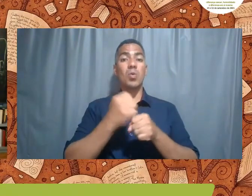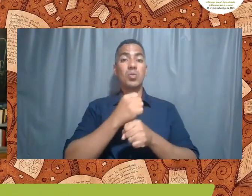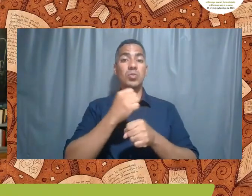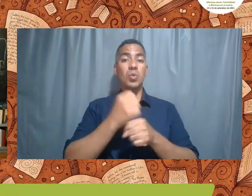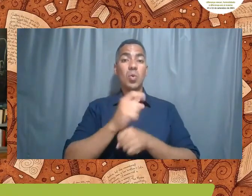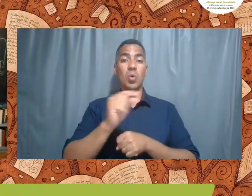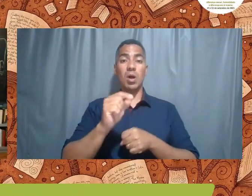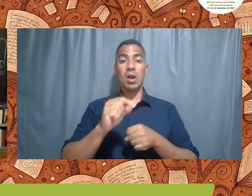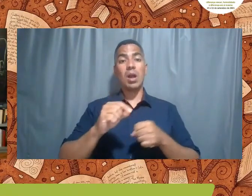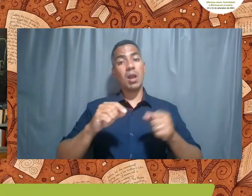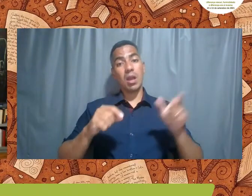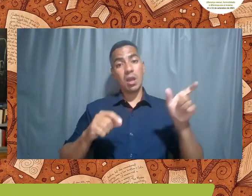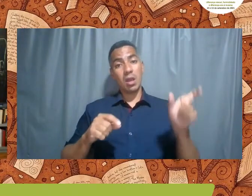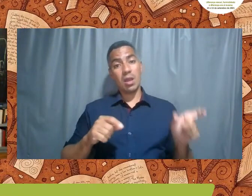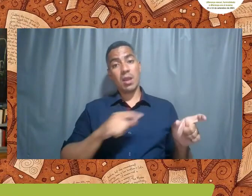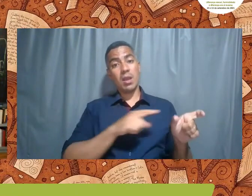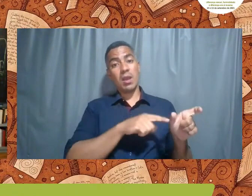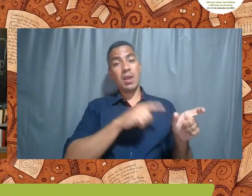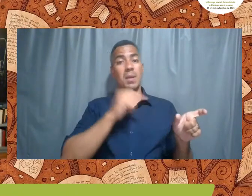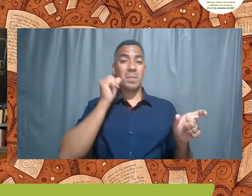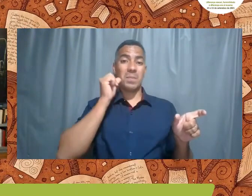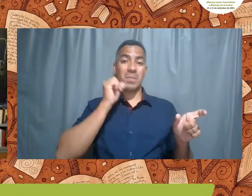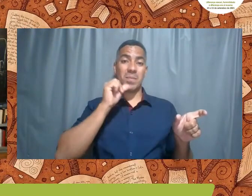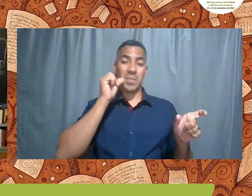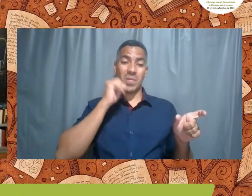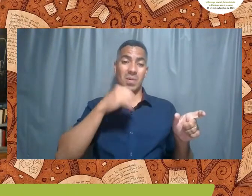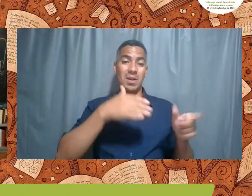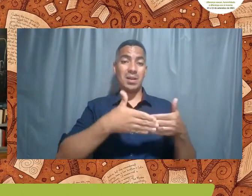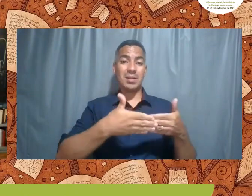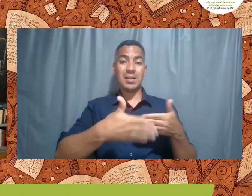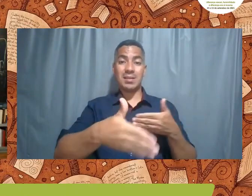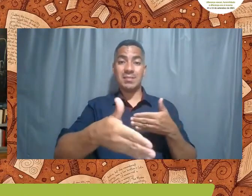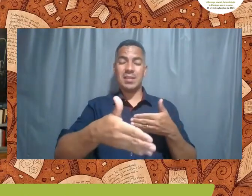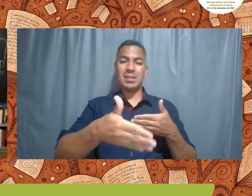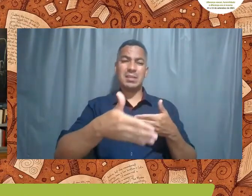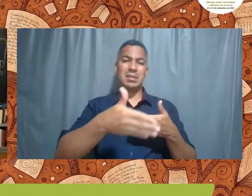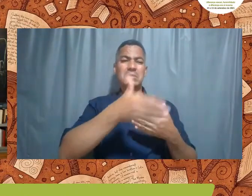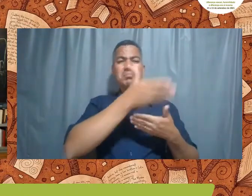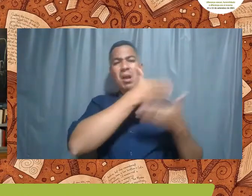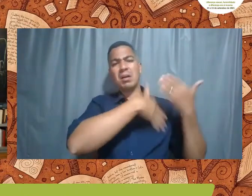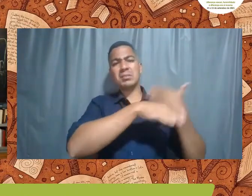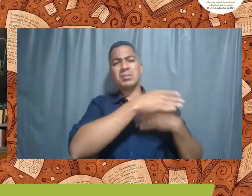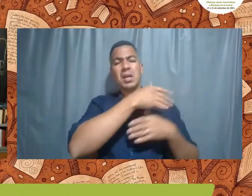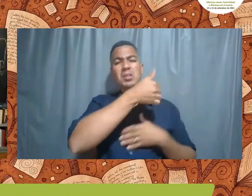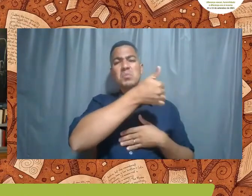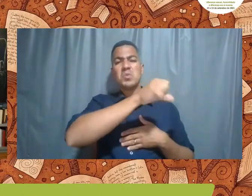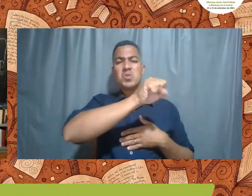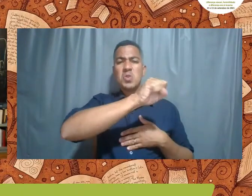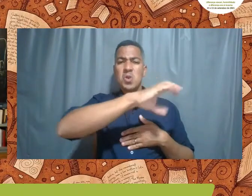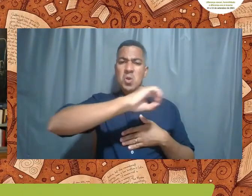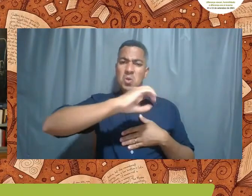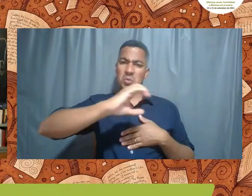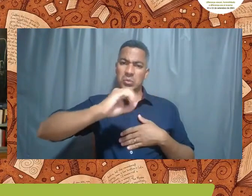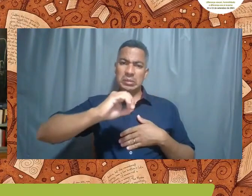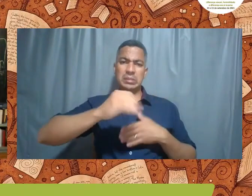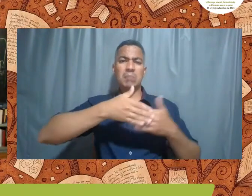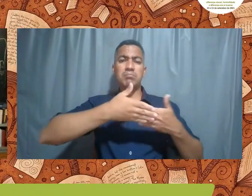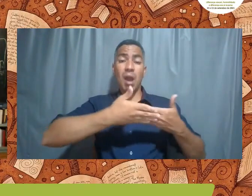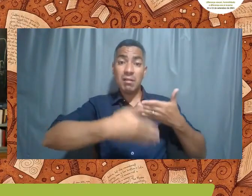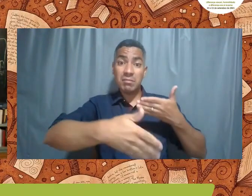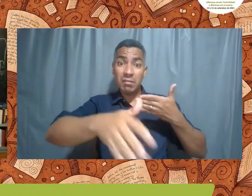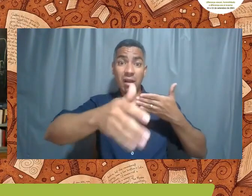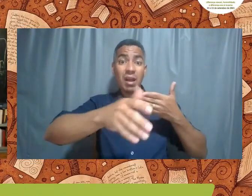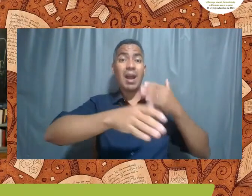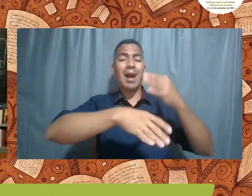se estabeleceu no século XVIII, desde o século XVIII e XIX, né? que durou durante o século